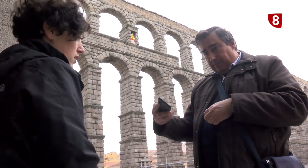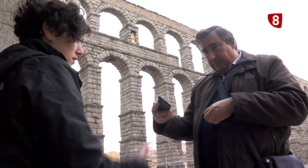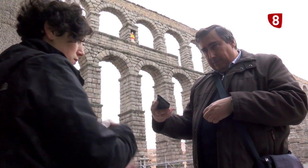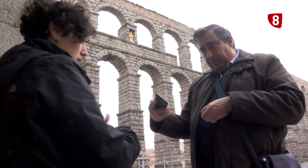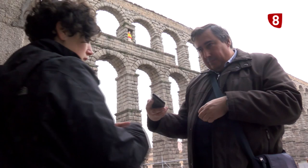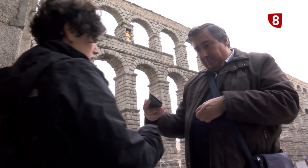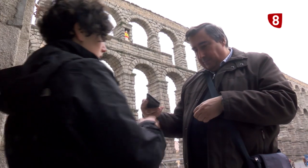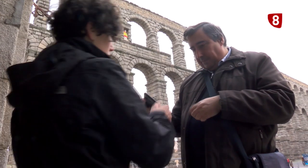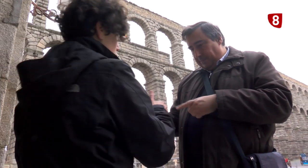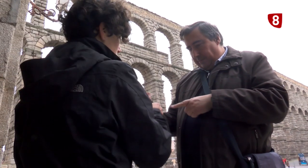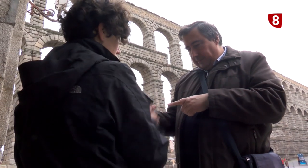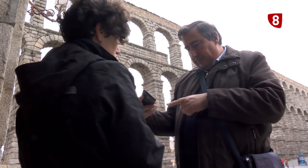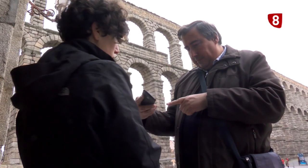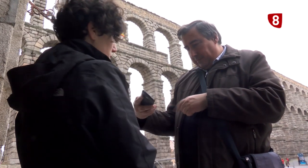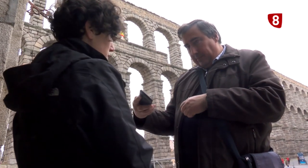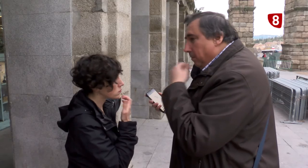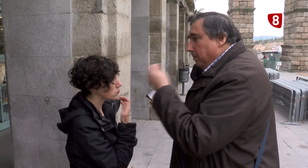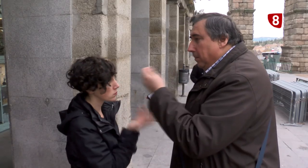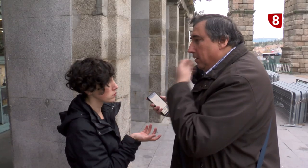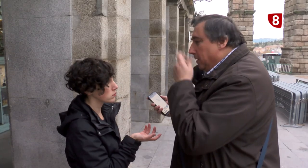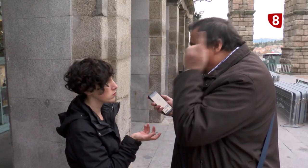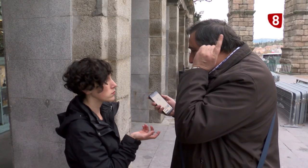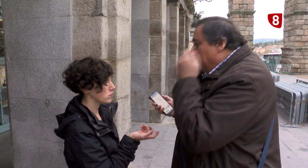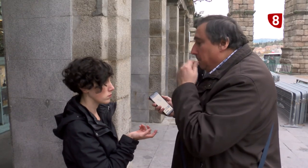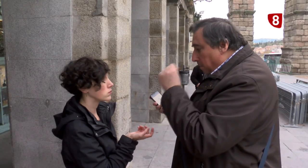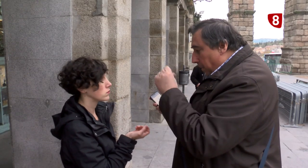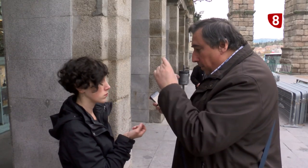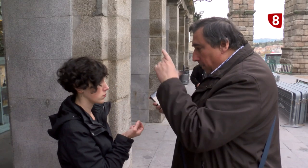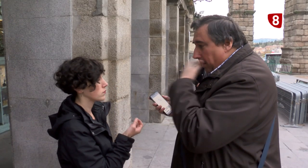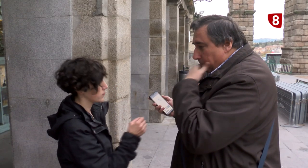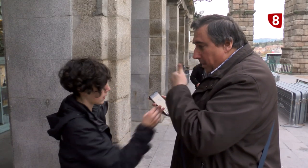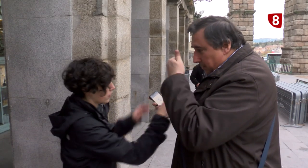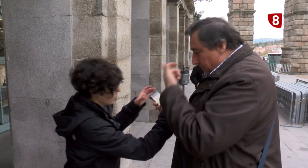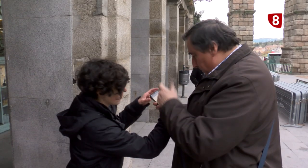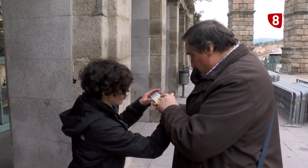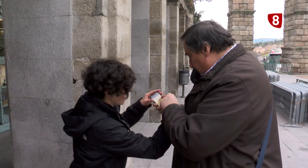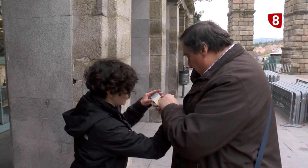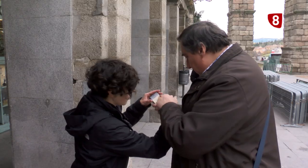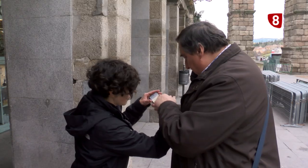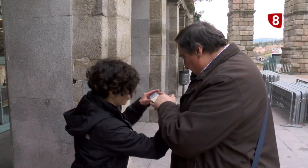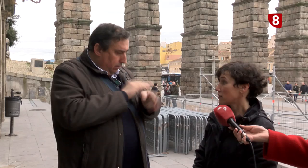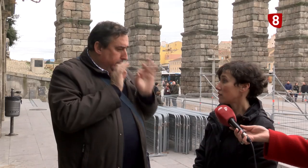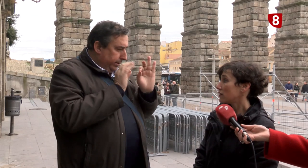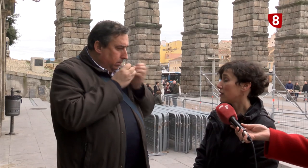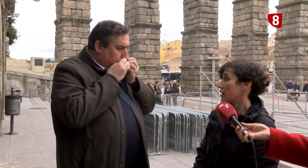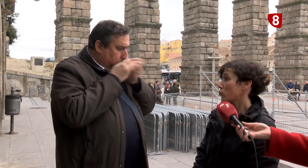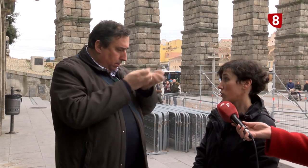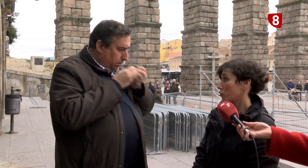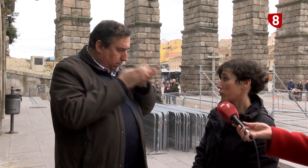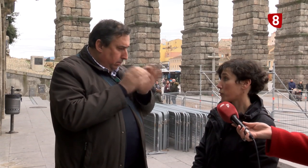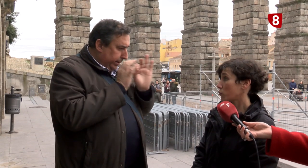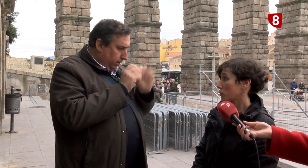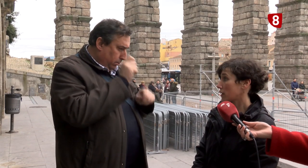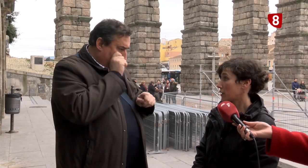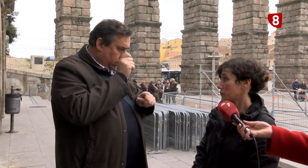estamos aquí en segovia al lado del acueducto y aquí al lado tenemos la oficina de turismo